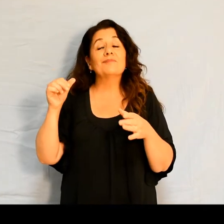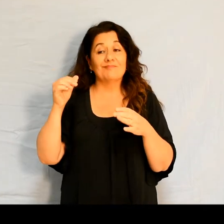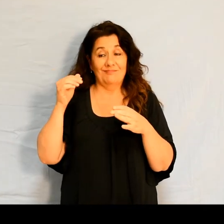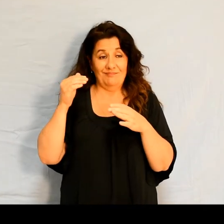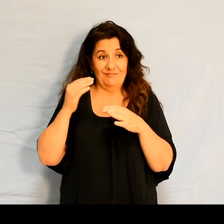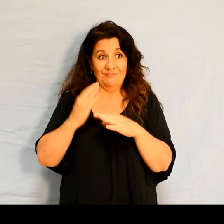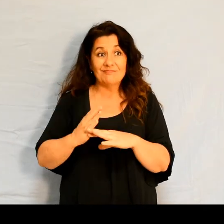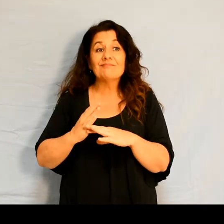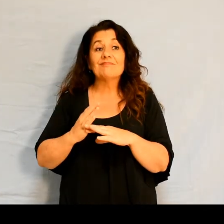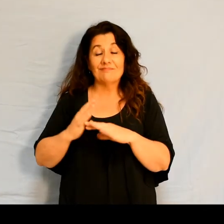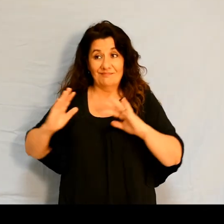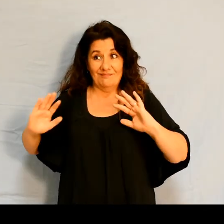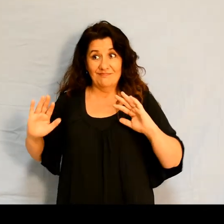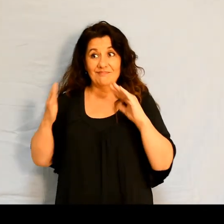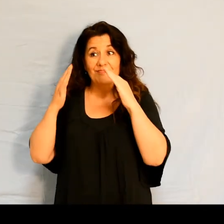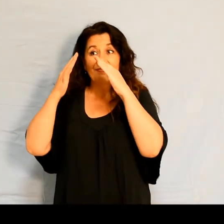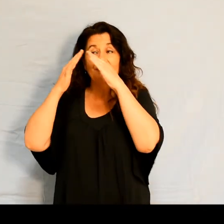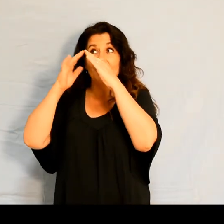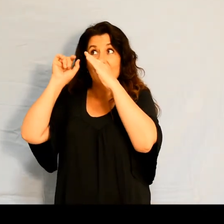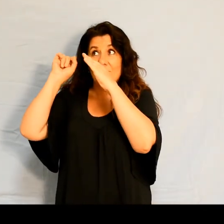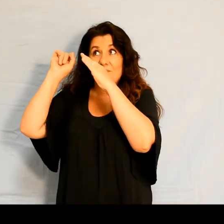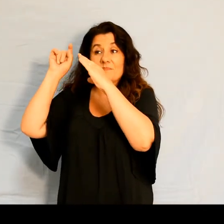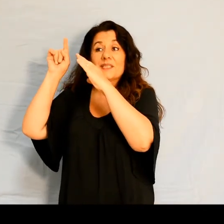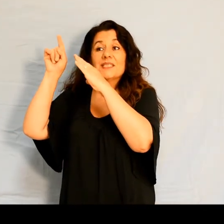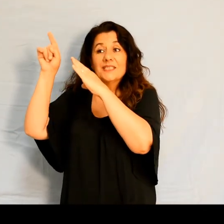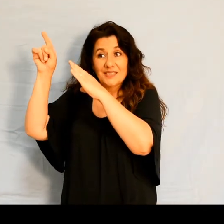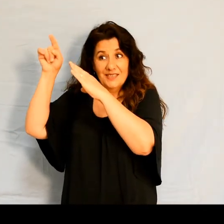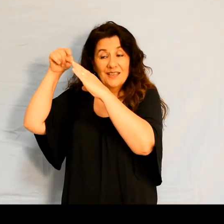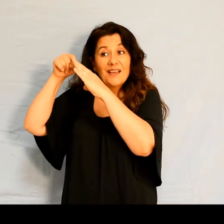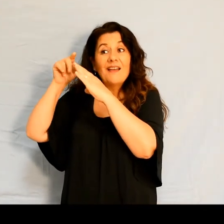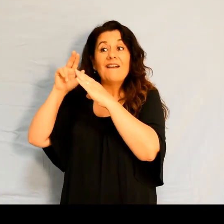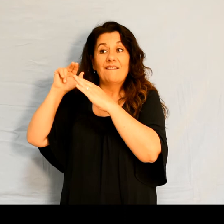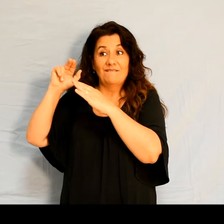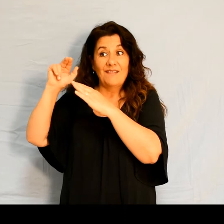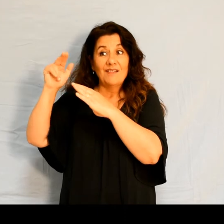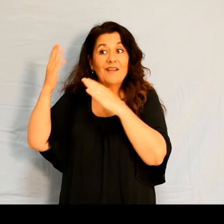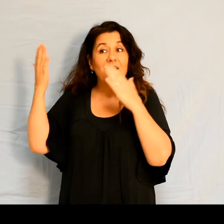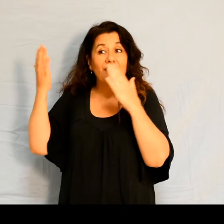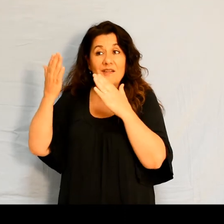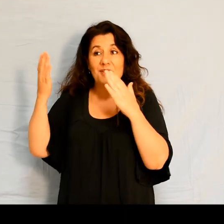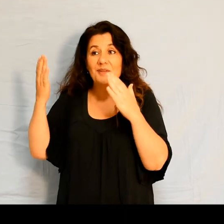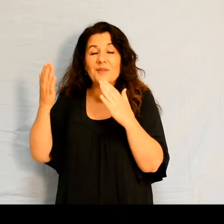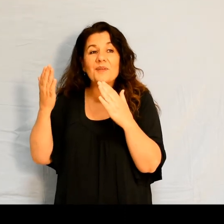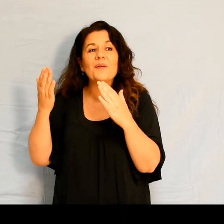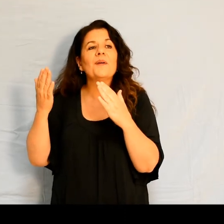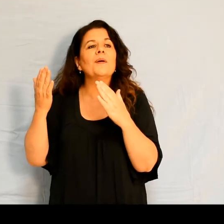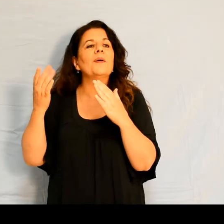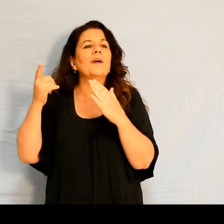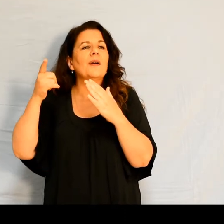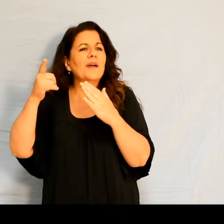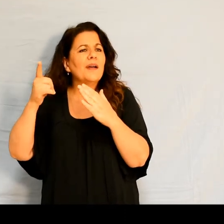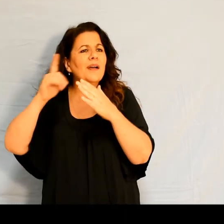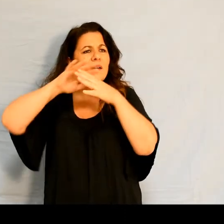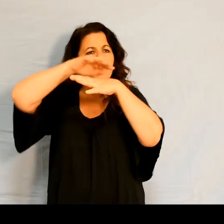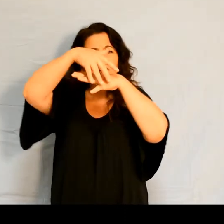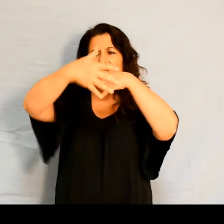Sur cette montagne, il fera disparaître le voile de deuil